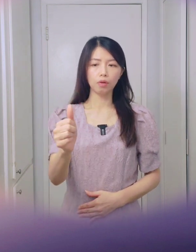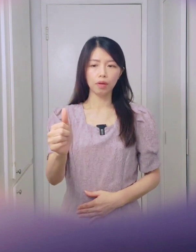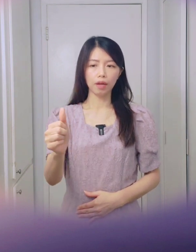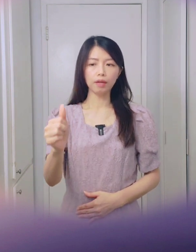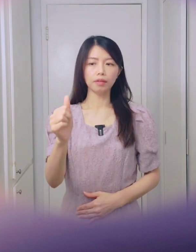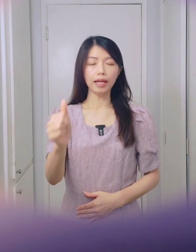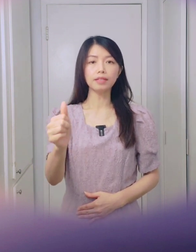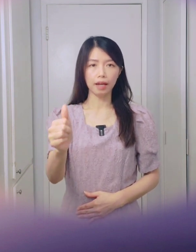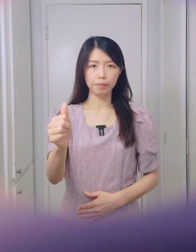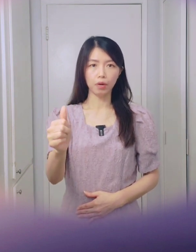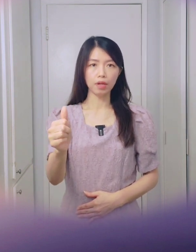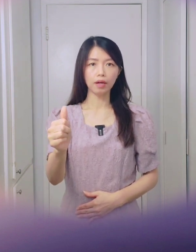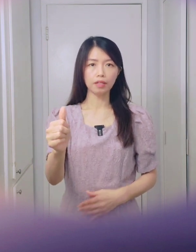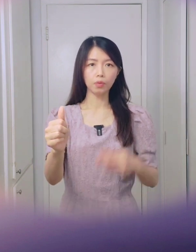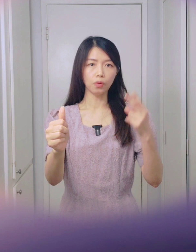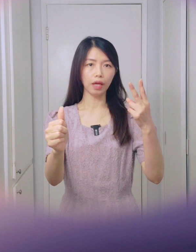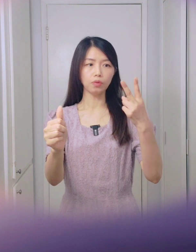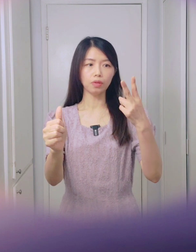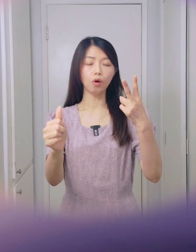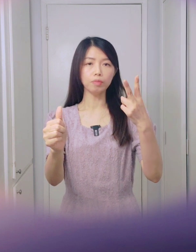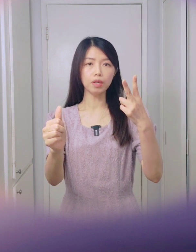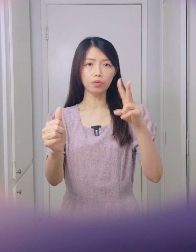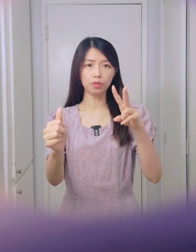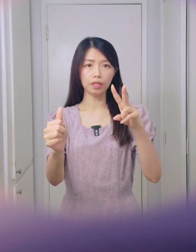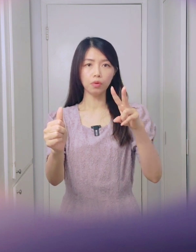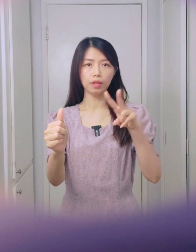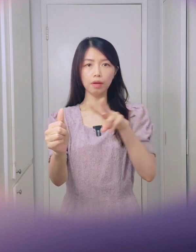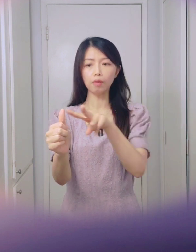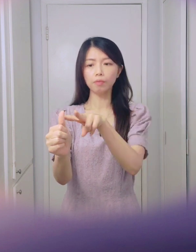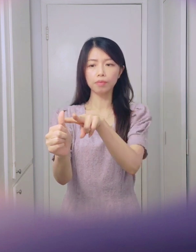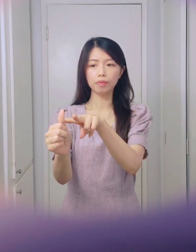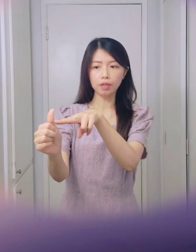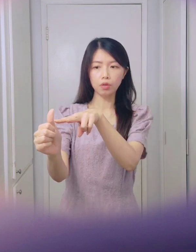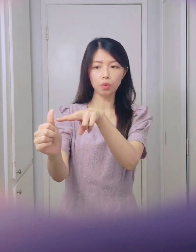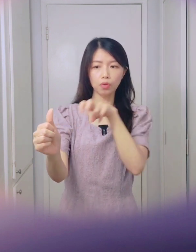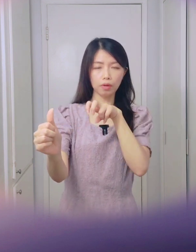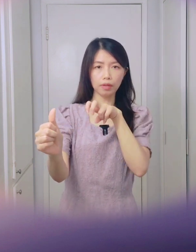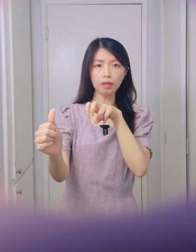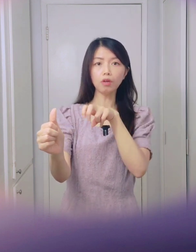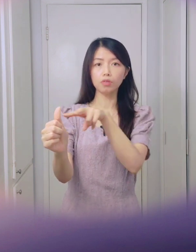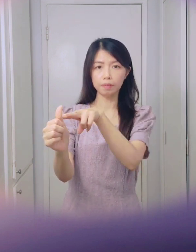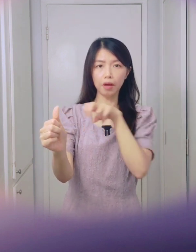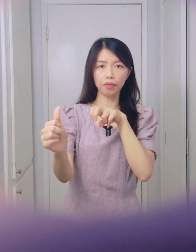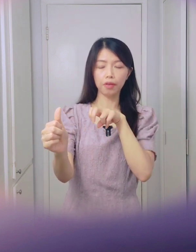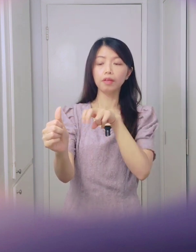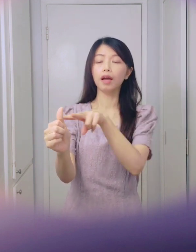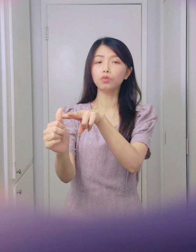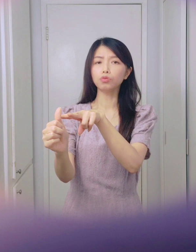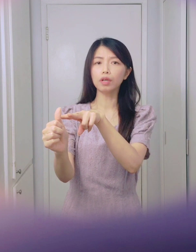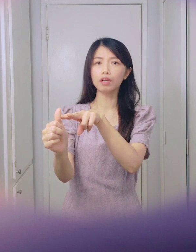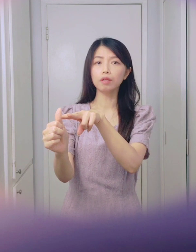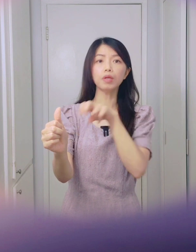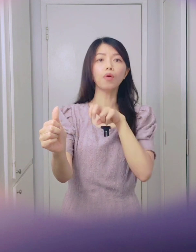왼손은 이렇게 다른 사람이라고 생각하시고 다른 손은 검지하고 중지를 이용해서 내 쪽으로 이렇게 당겨주시면